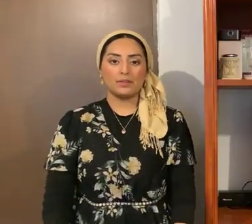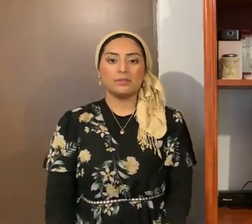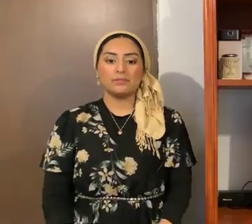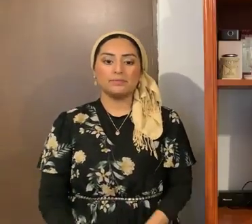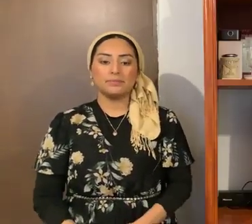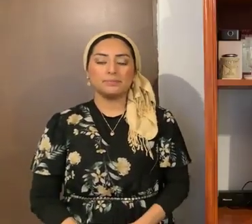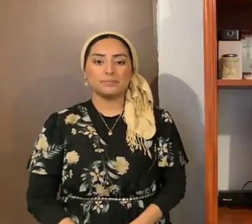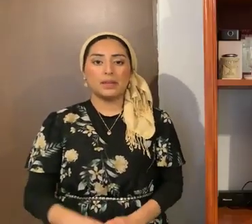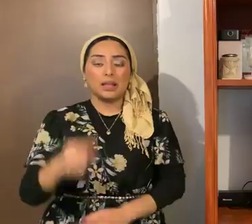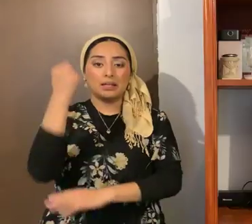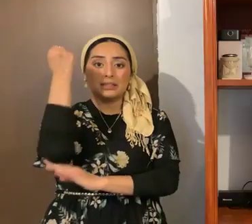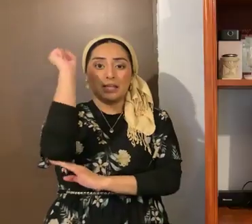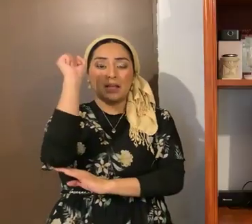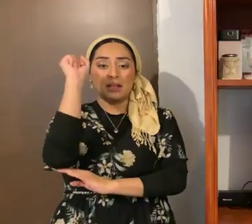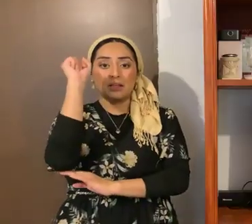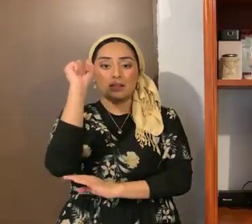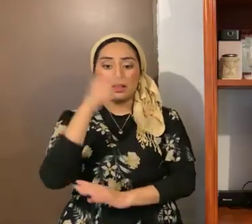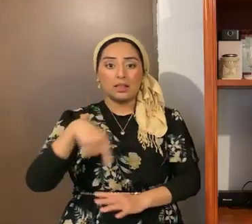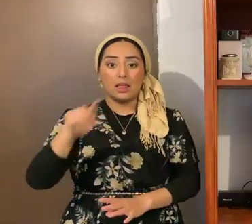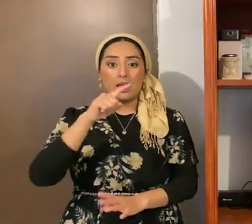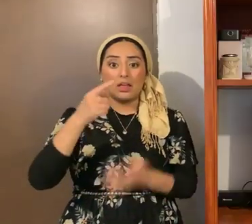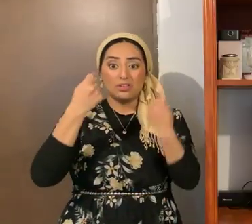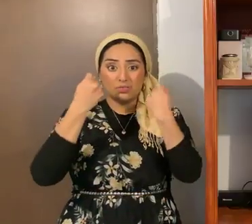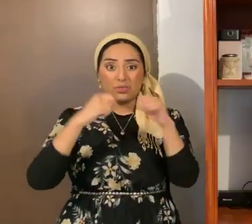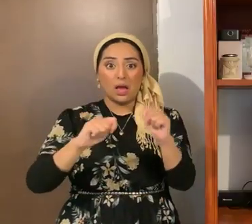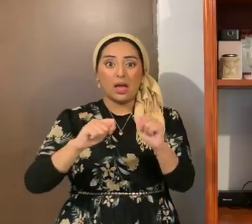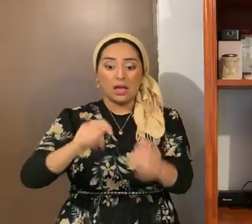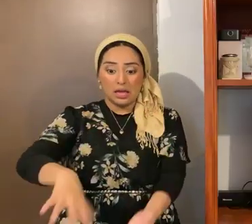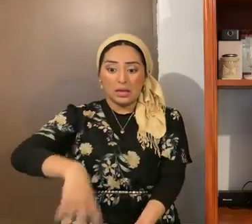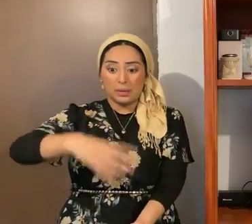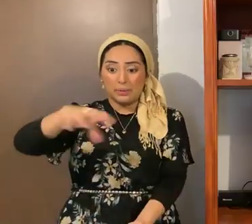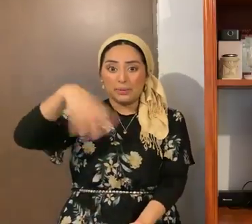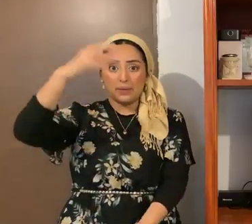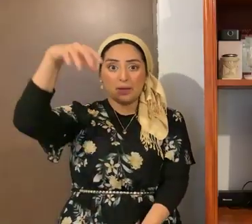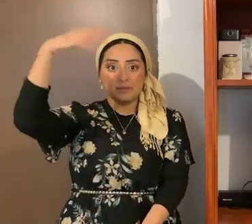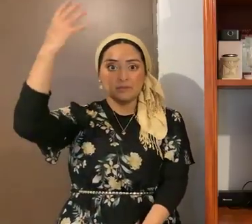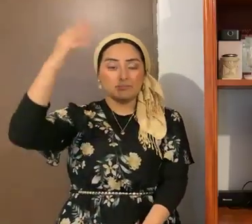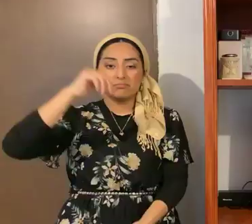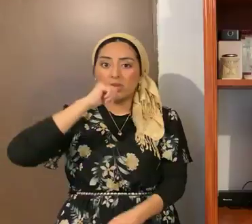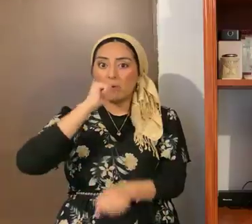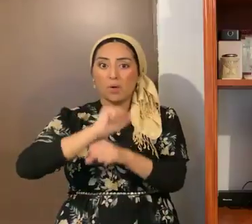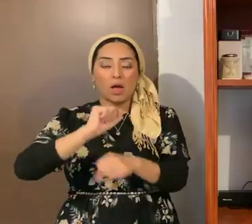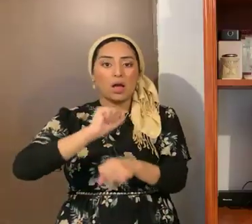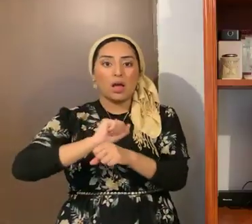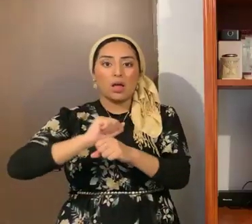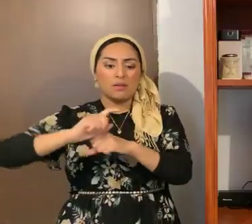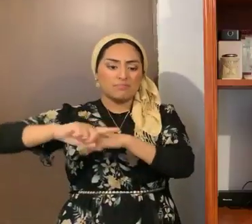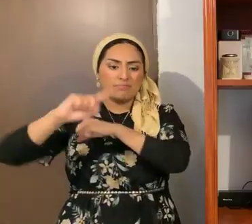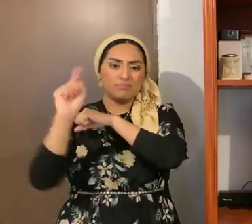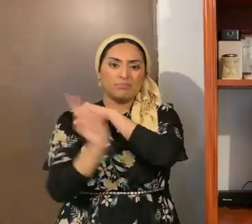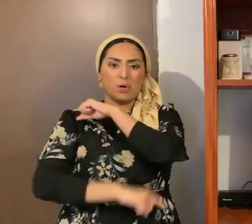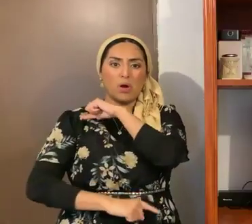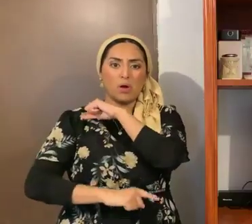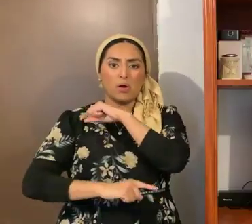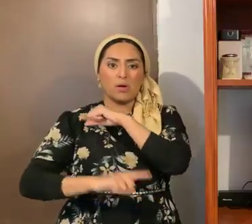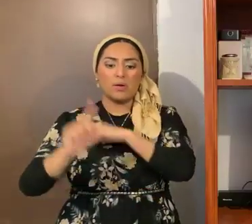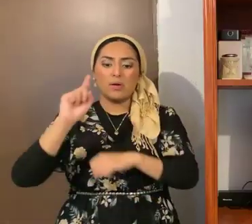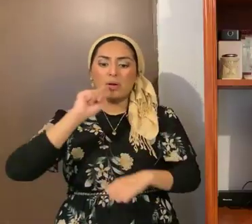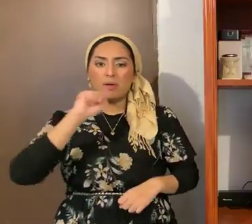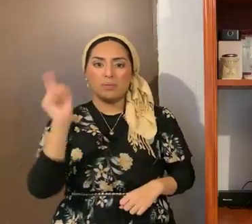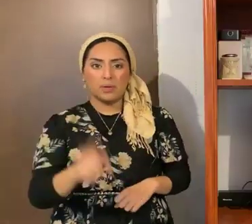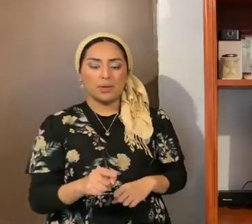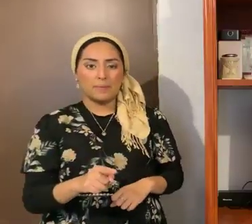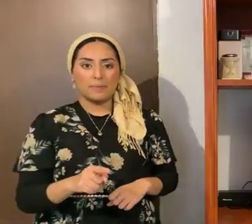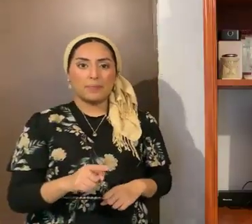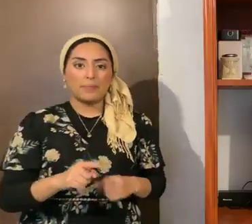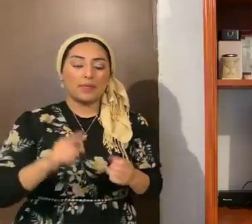Entonces, los rebeldes ofrecían el incienso, ¿sí queda claro? Empieza una plaga. La plaga